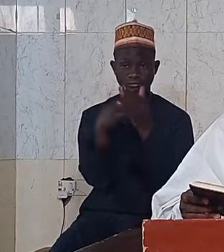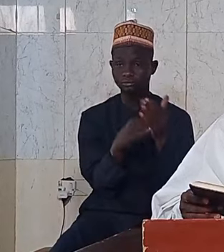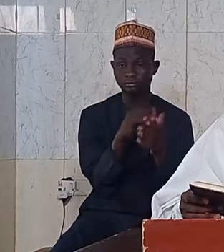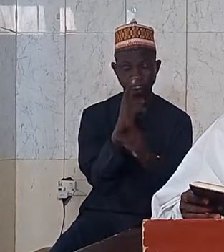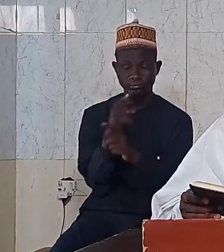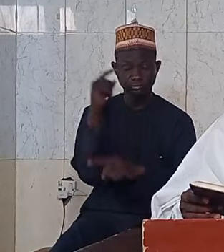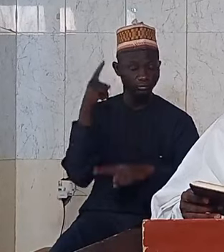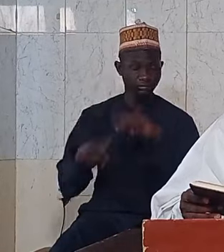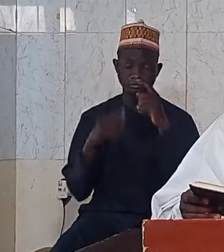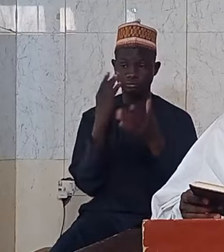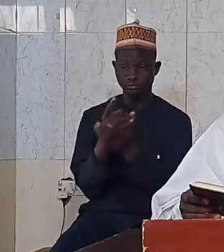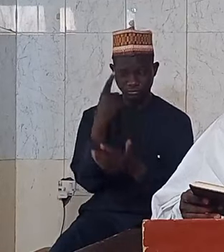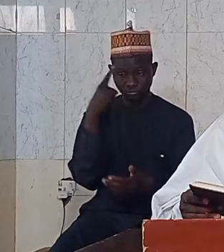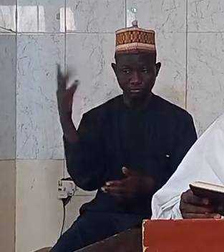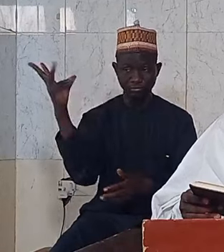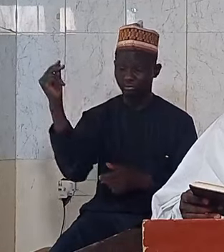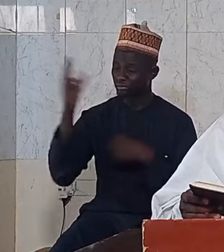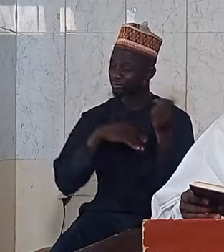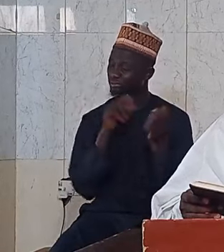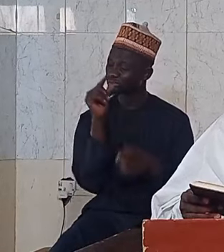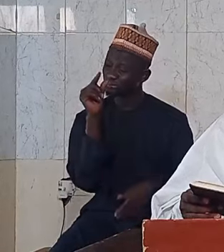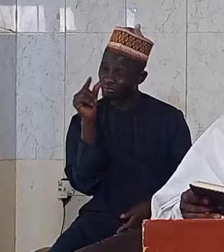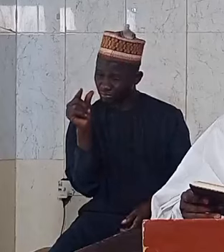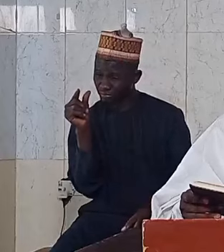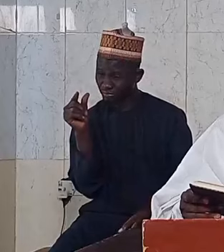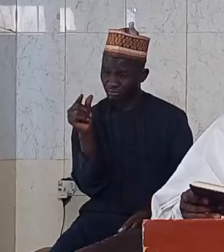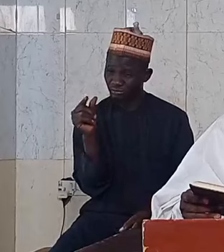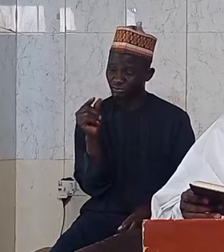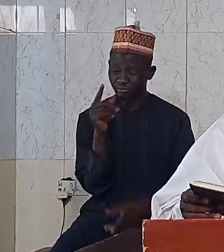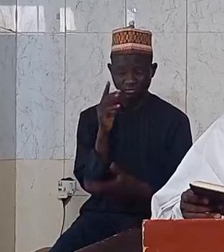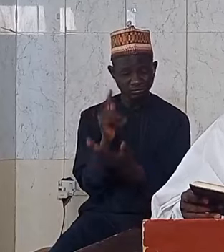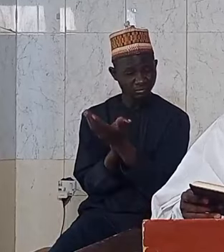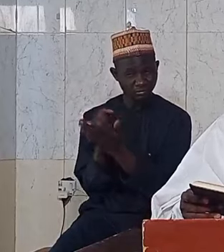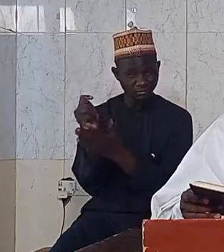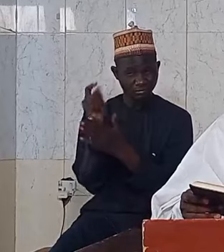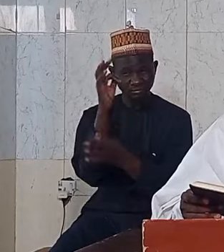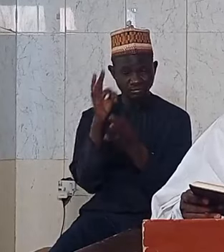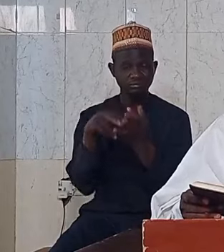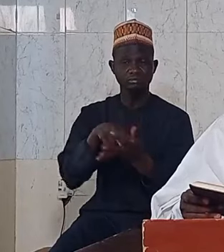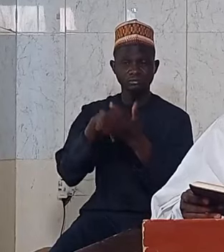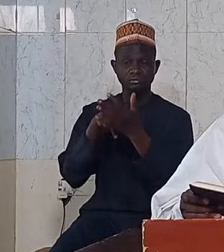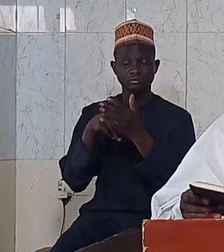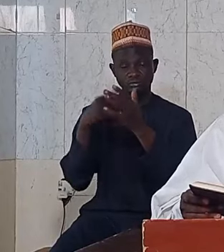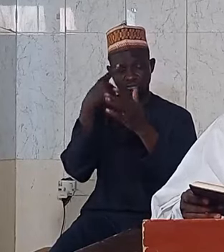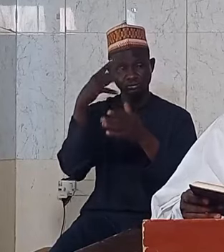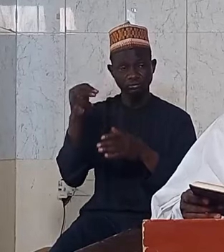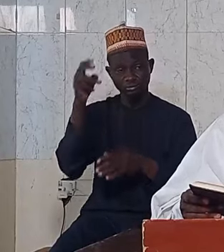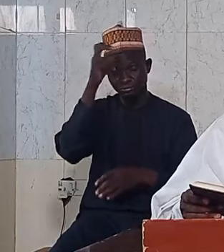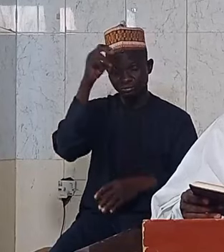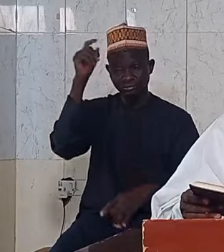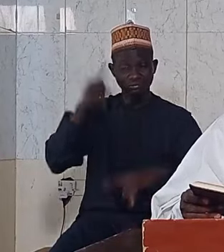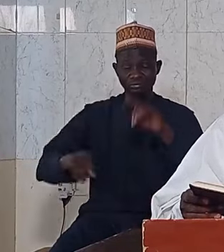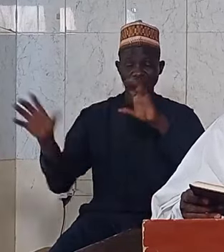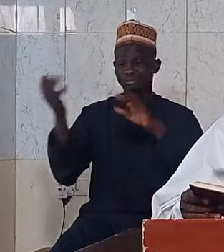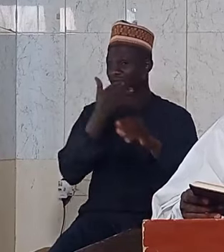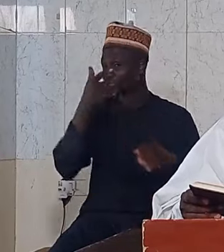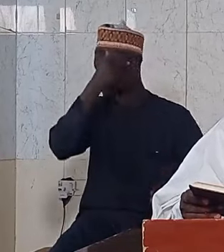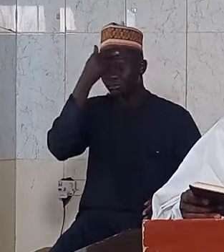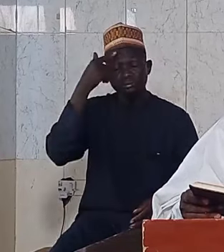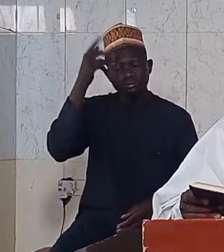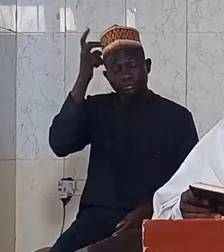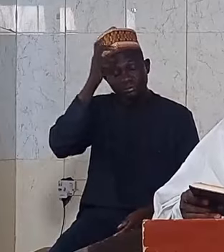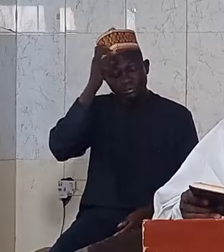بدأ يسعي وبا كومي كان كانتر غسكيا إدن تسعي أغبانسا تو بدأ يم كومي دي تبصبو